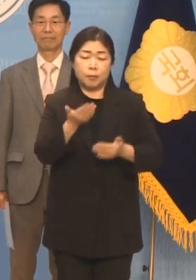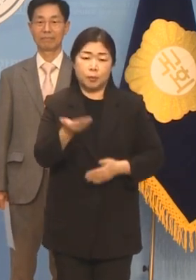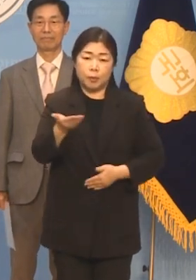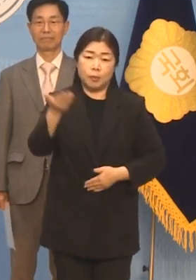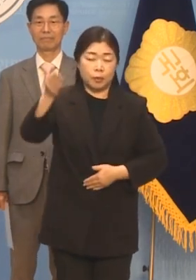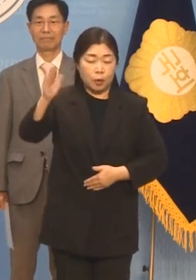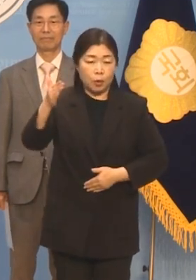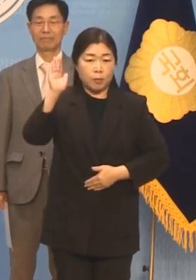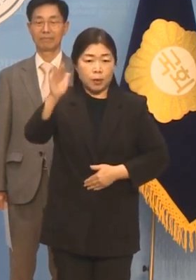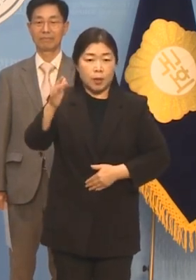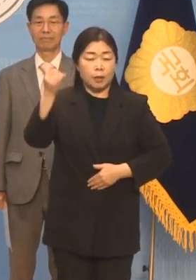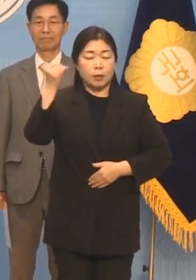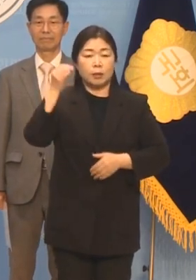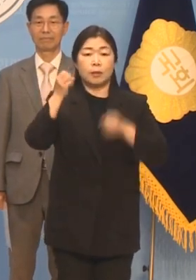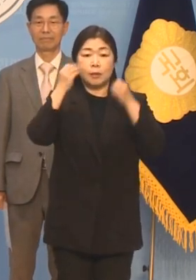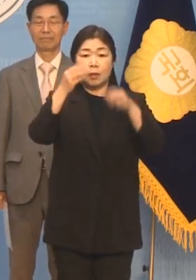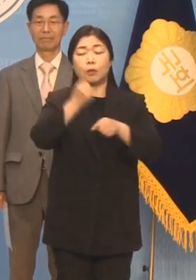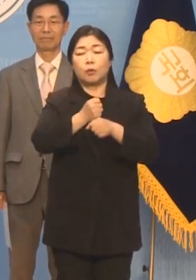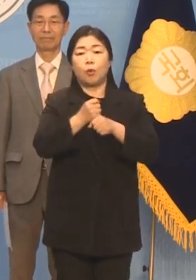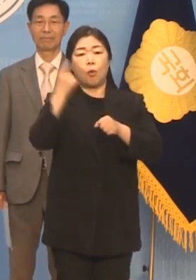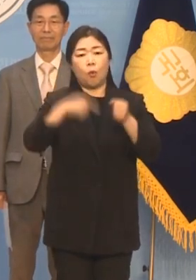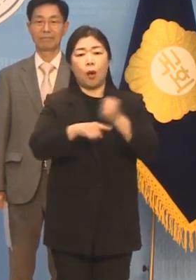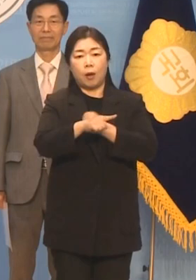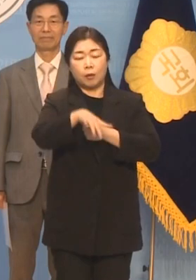미래창조과학부 초대 기조실장,